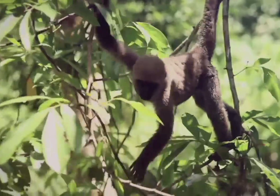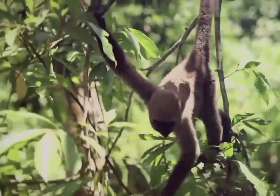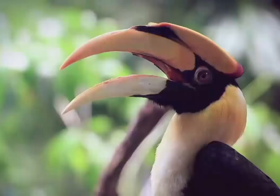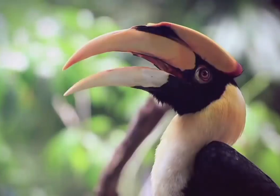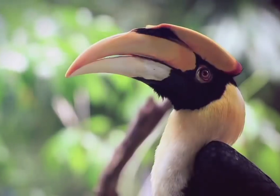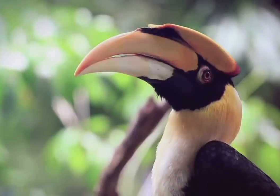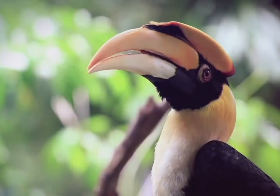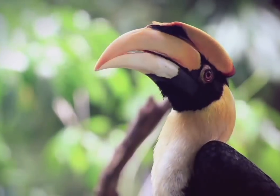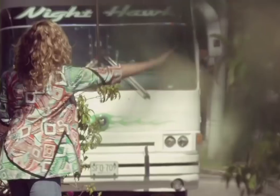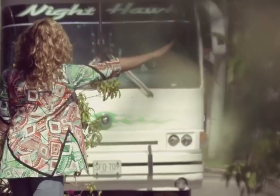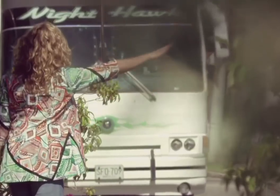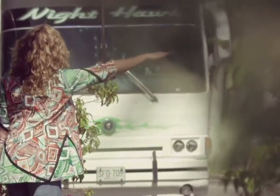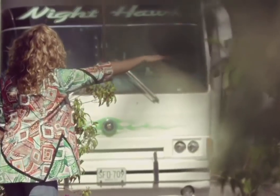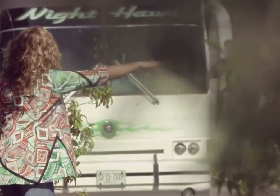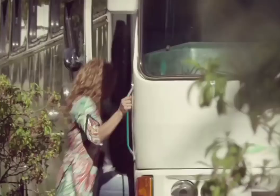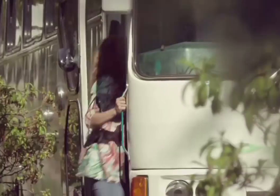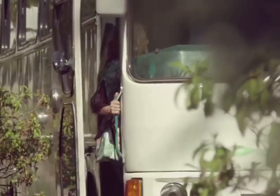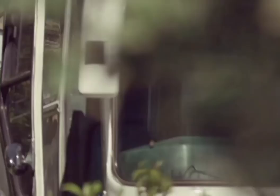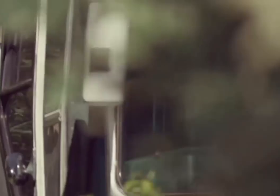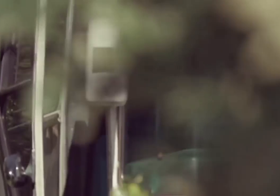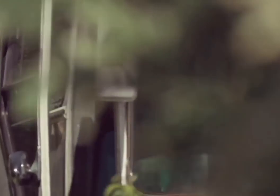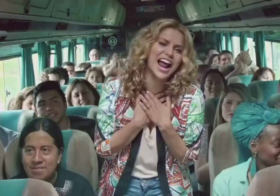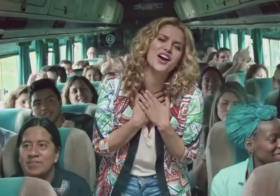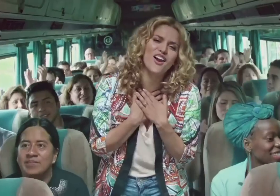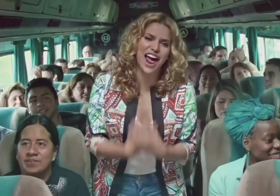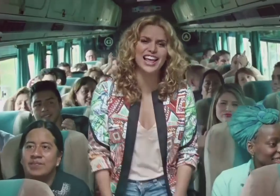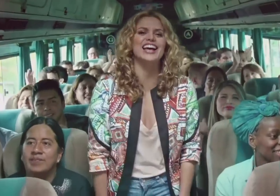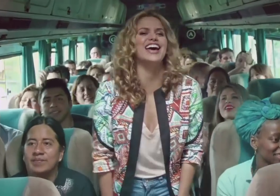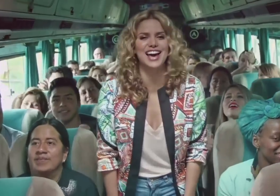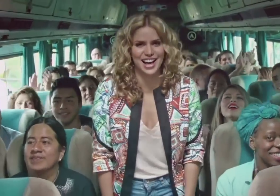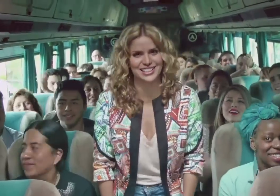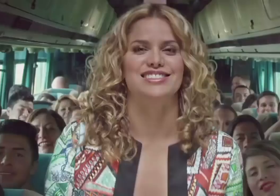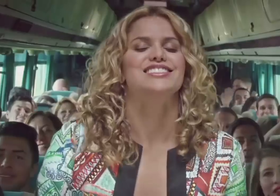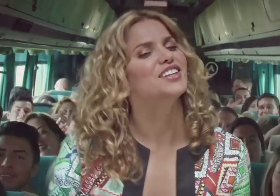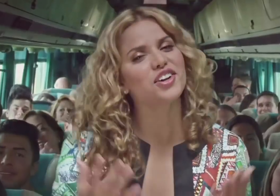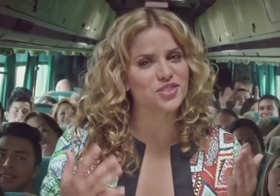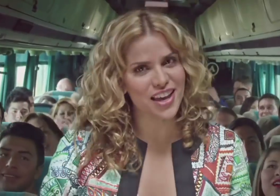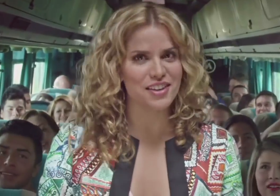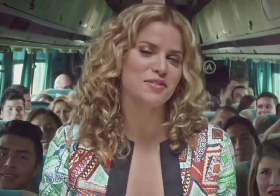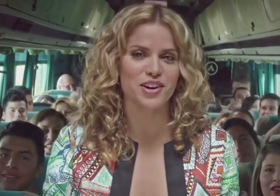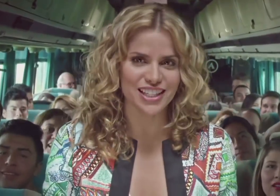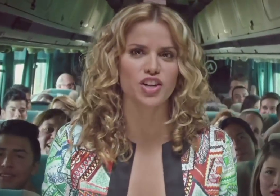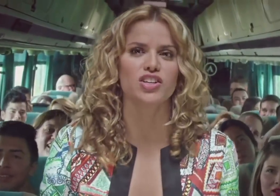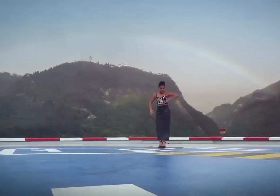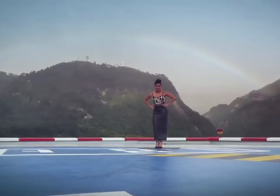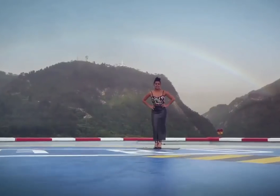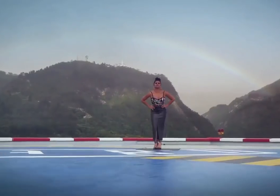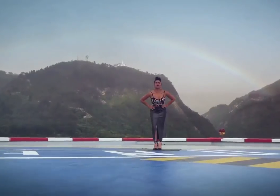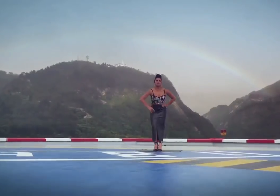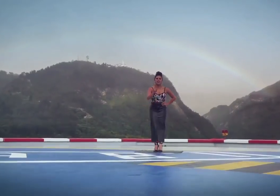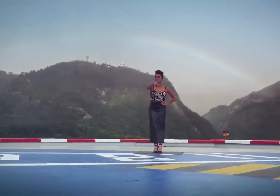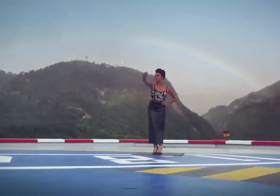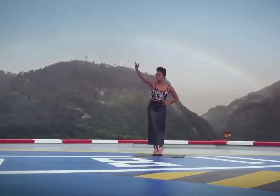4 vida de la gente me traigo la alegría los sueños bonitos